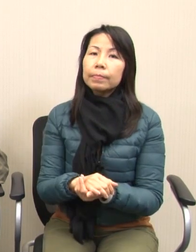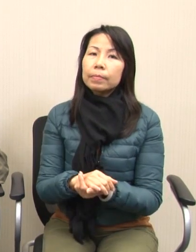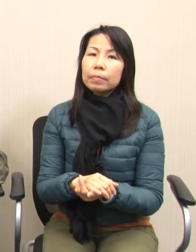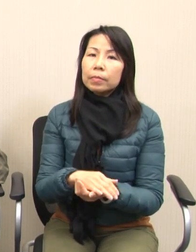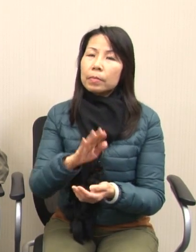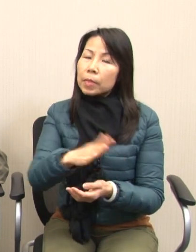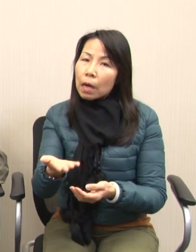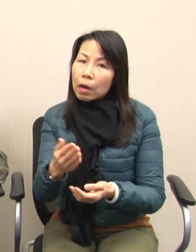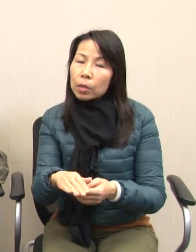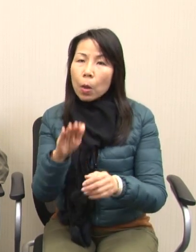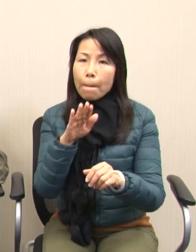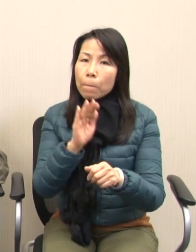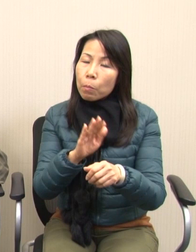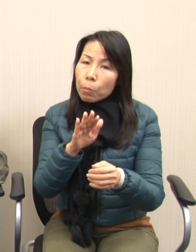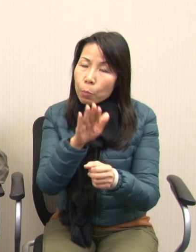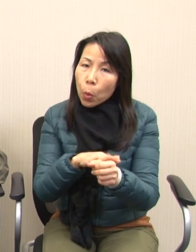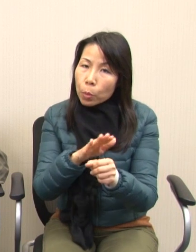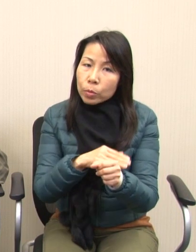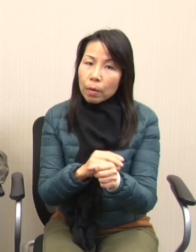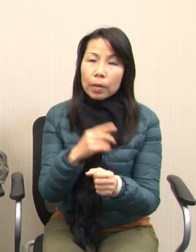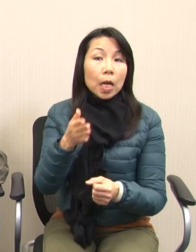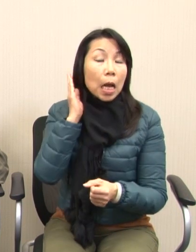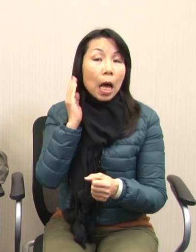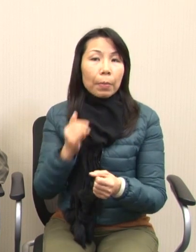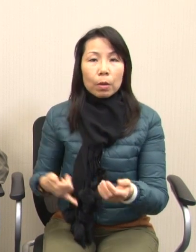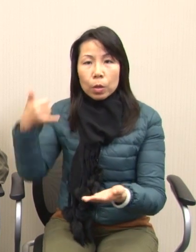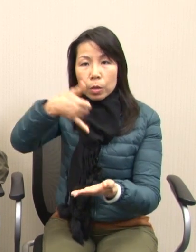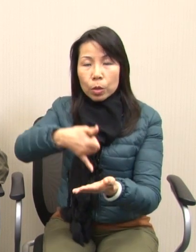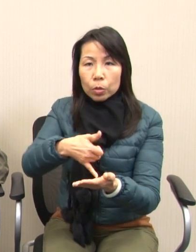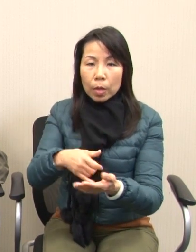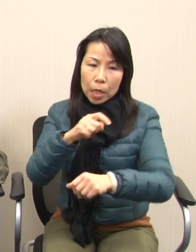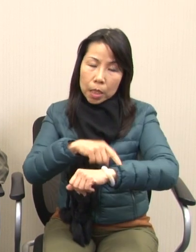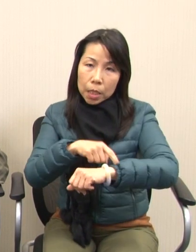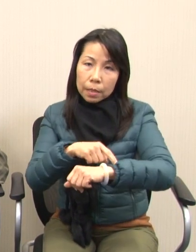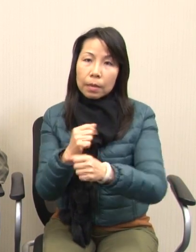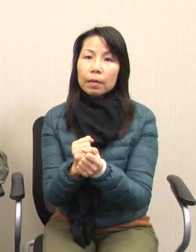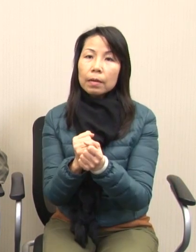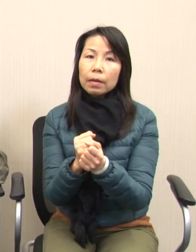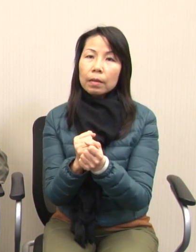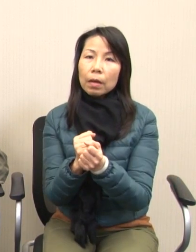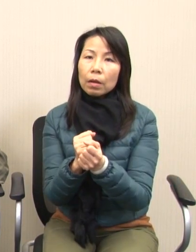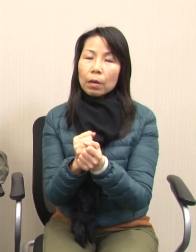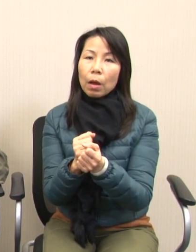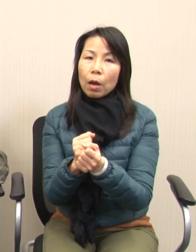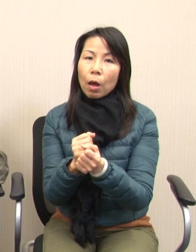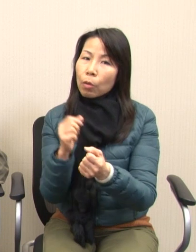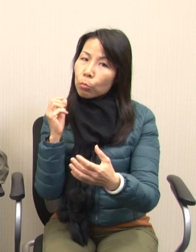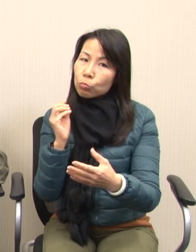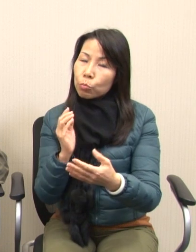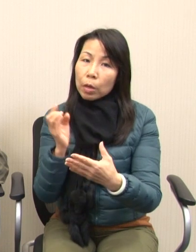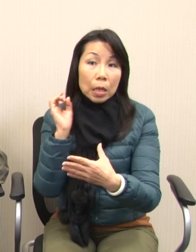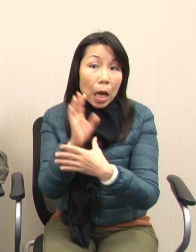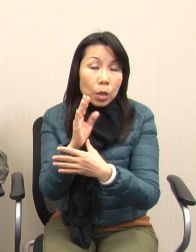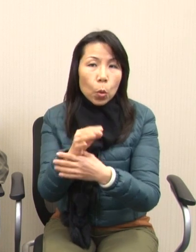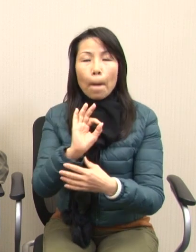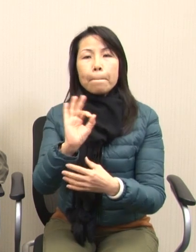但係因為要保障翻薯片叔叔啦，喺佢出嚟選嗰個 timing 時間方面啦，就唔好太早，因為太早出嚟